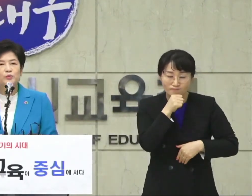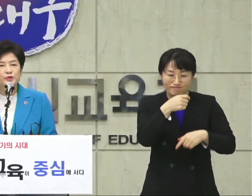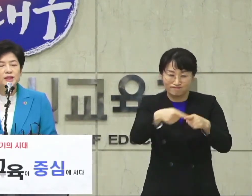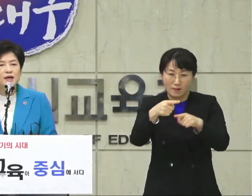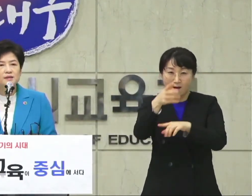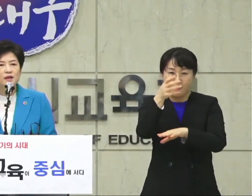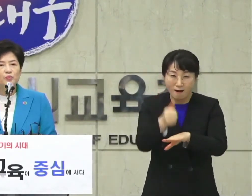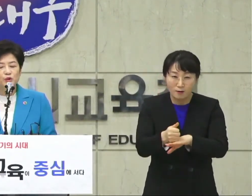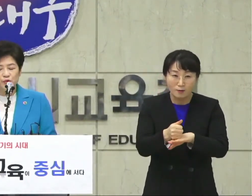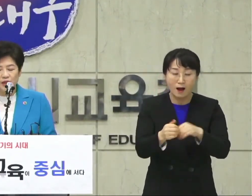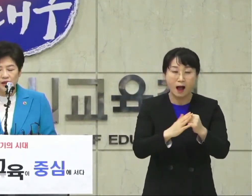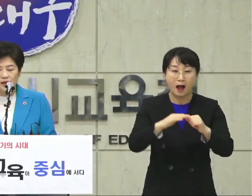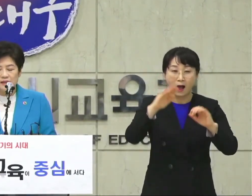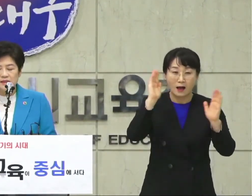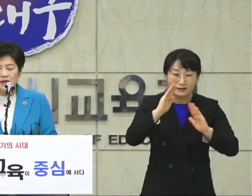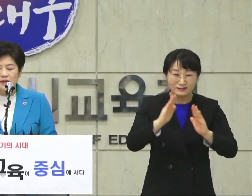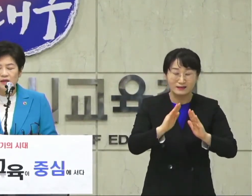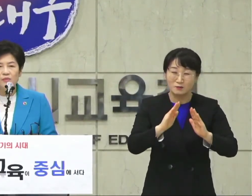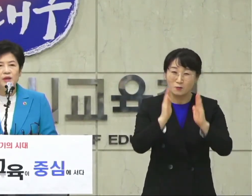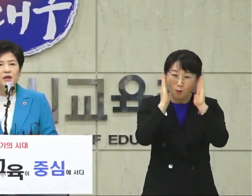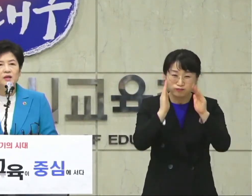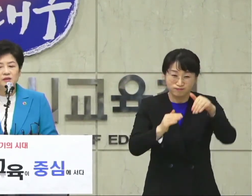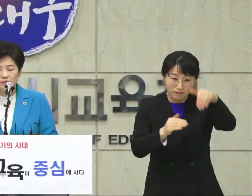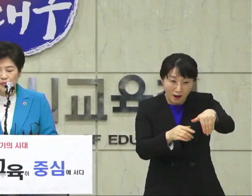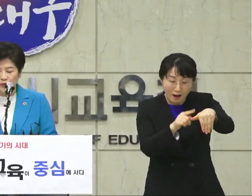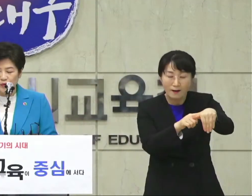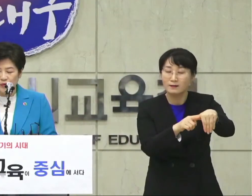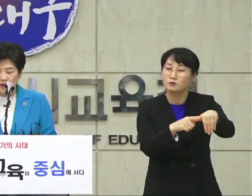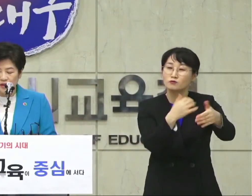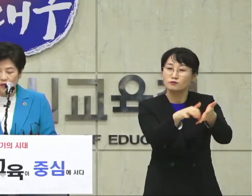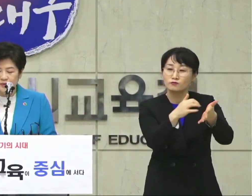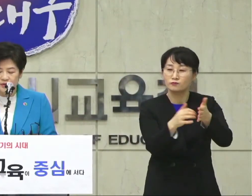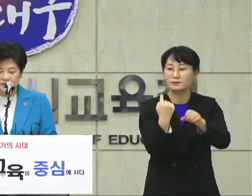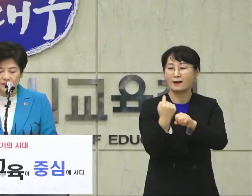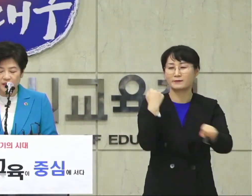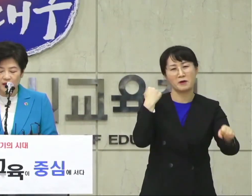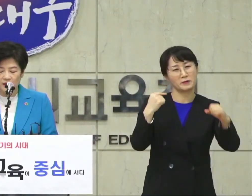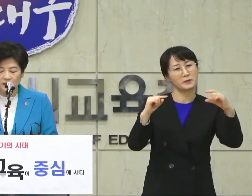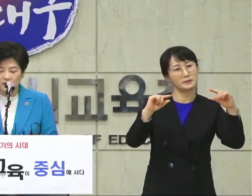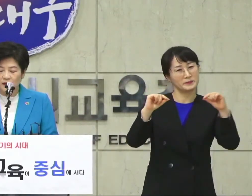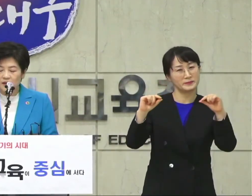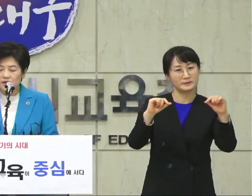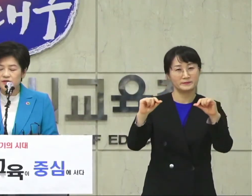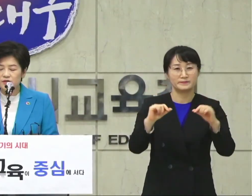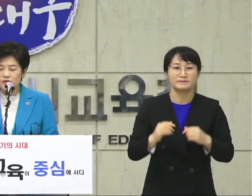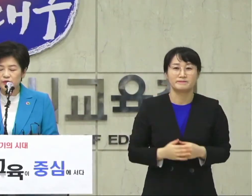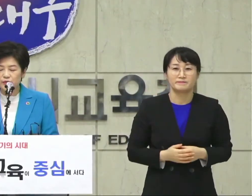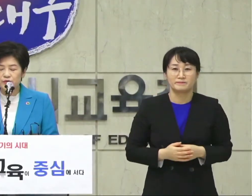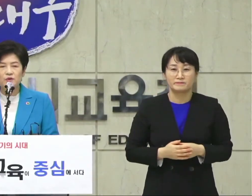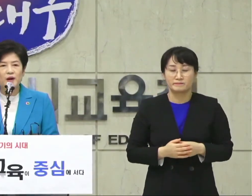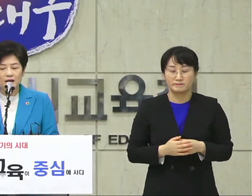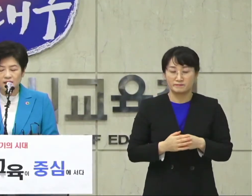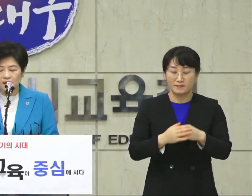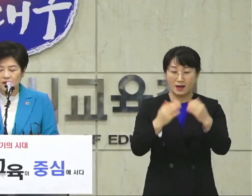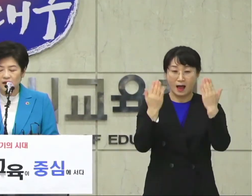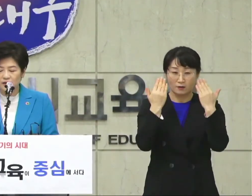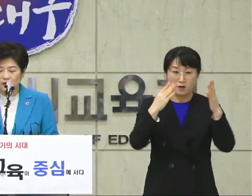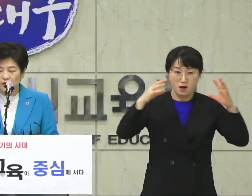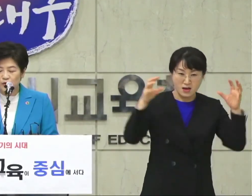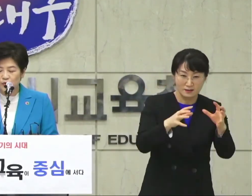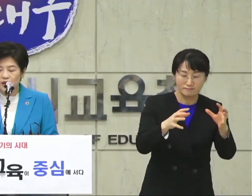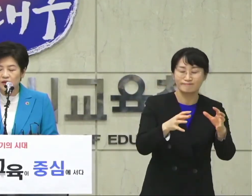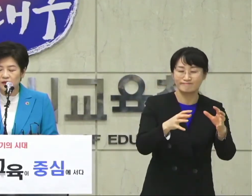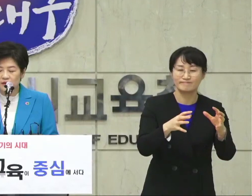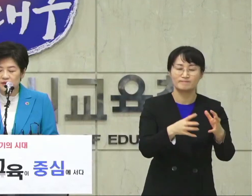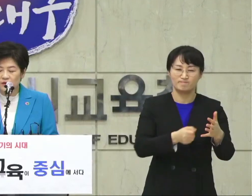분석에서 부진 학생 비율이 지난해 대비 큰 변동이 없었습니다. 이것은 등교 수업 확대에